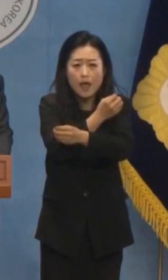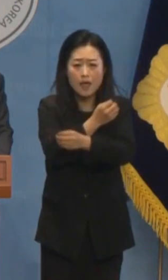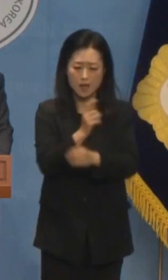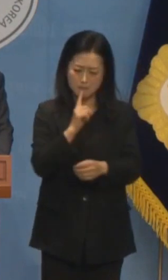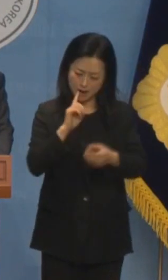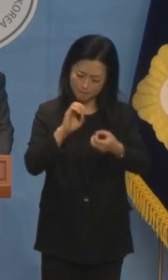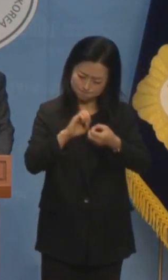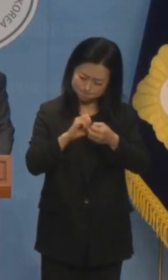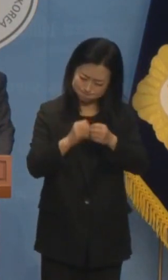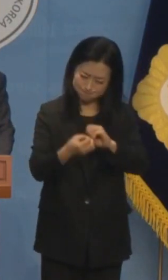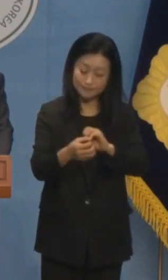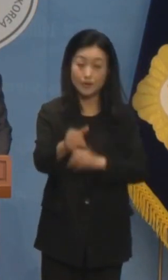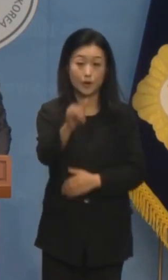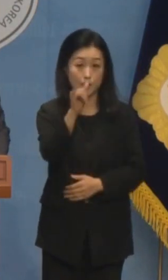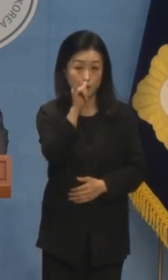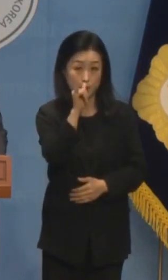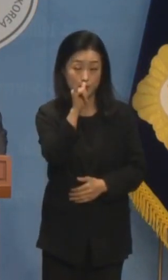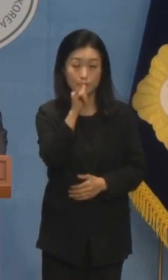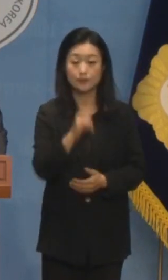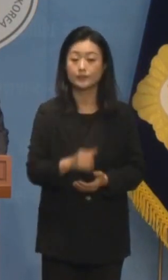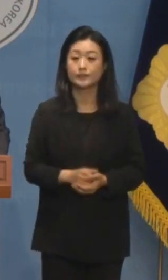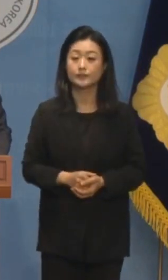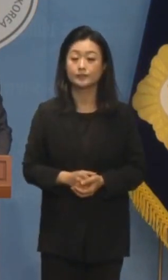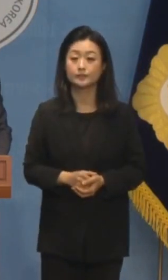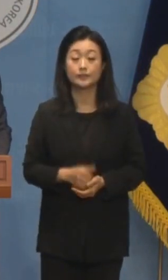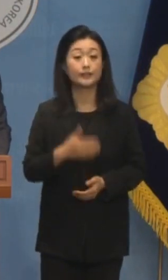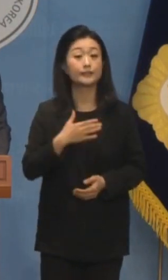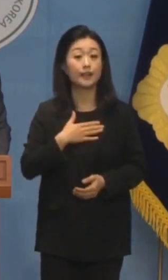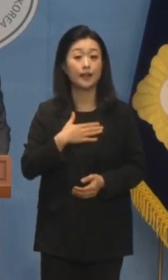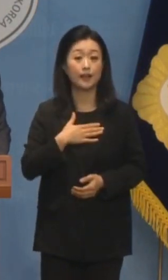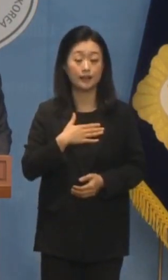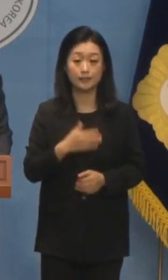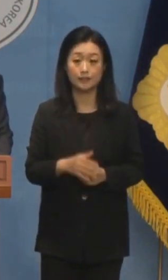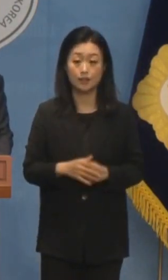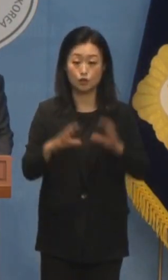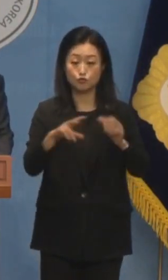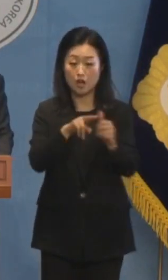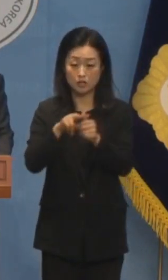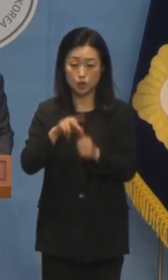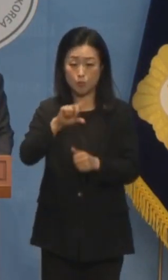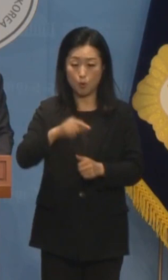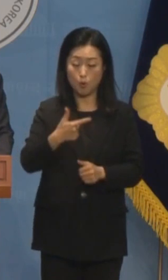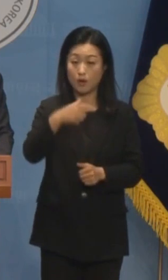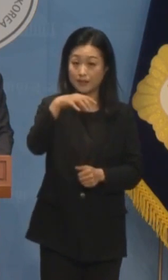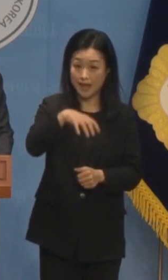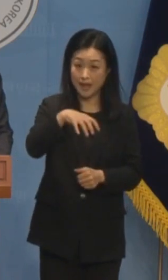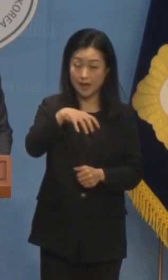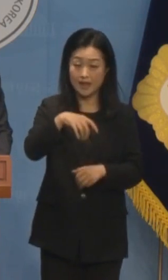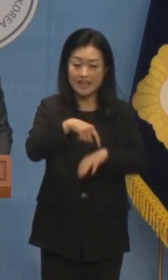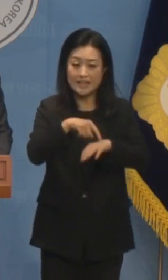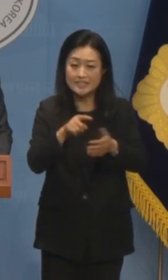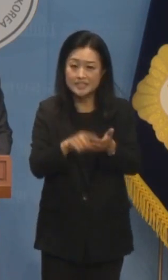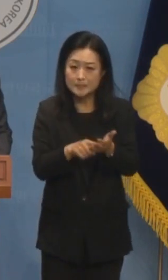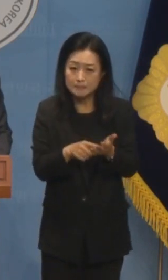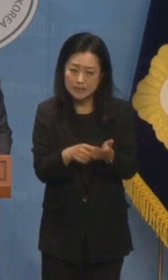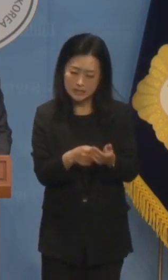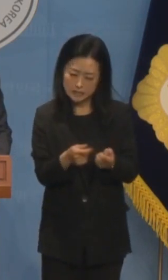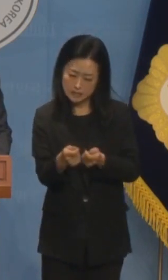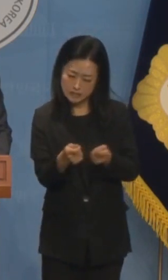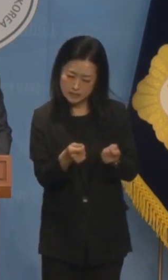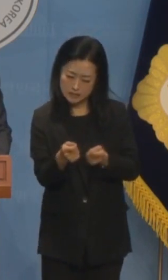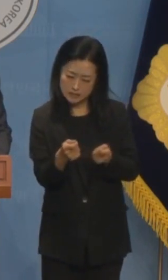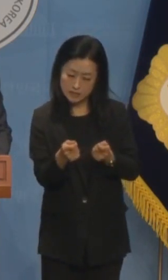억측에 기반하고 있습니다. 당시 저는 국정원의 심리전 공작